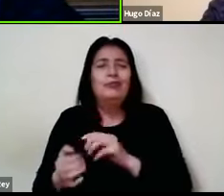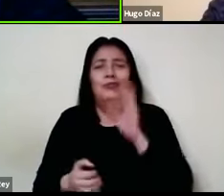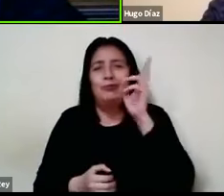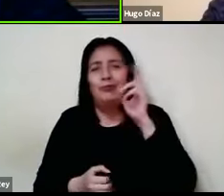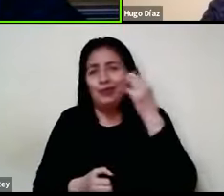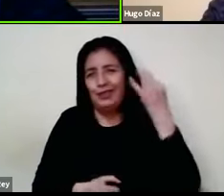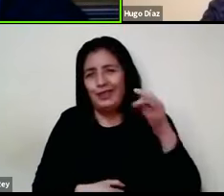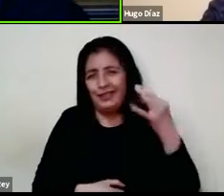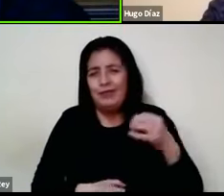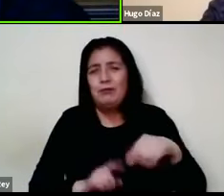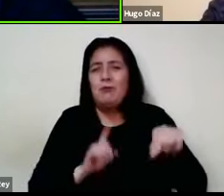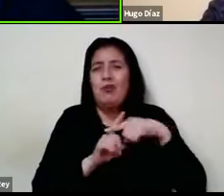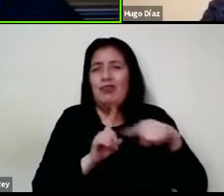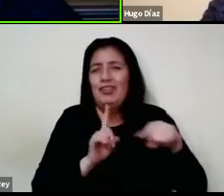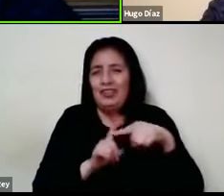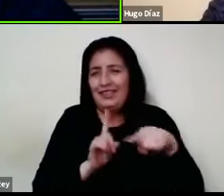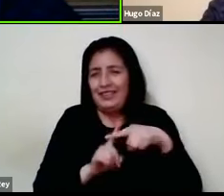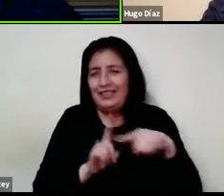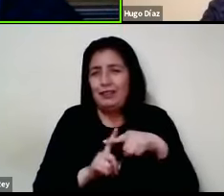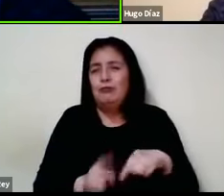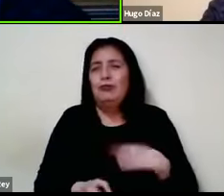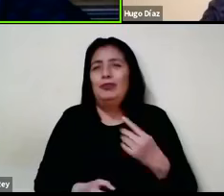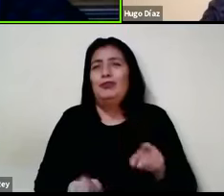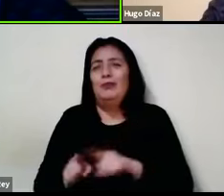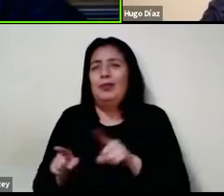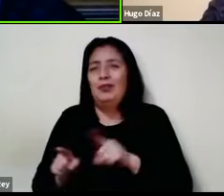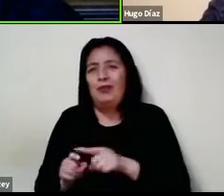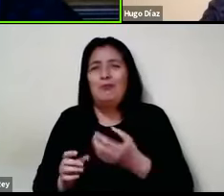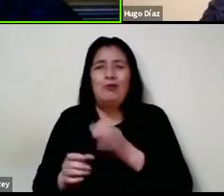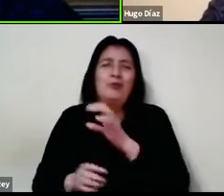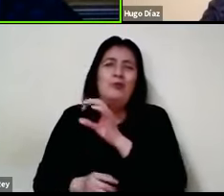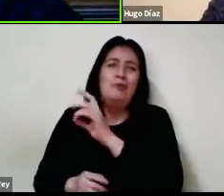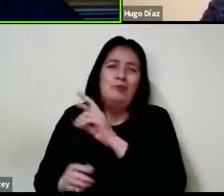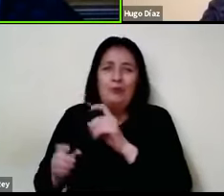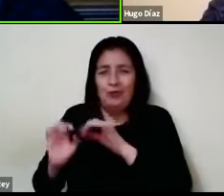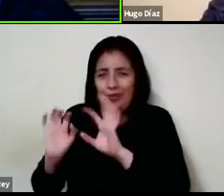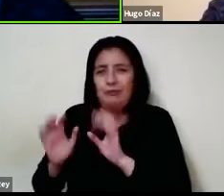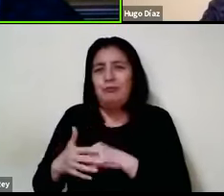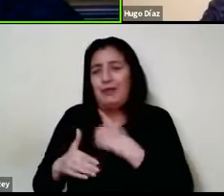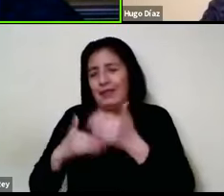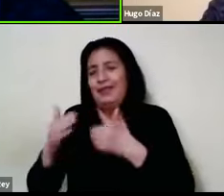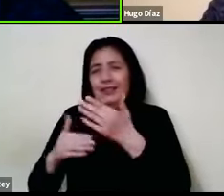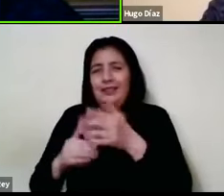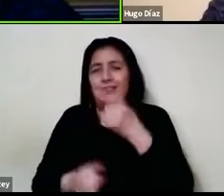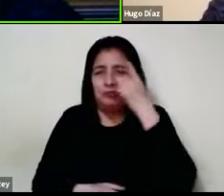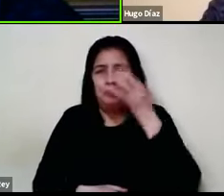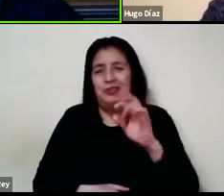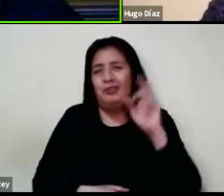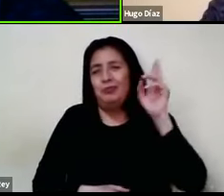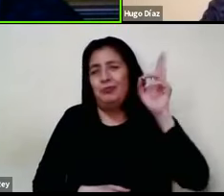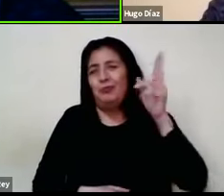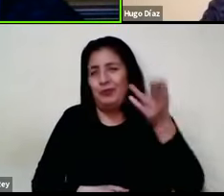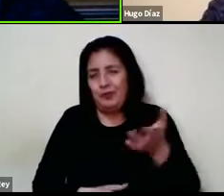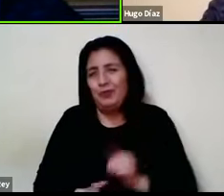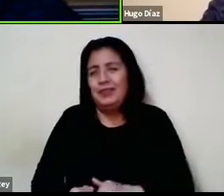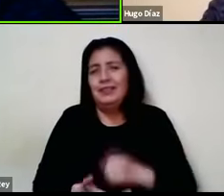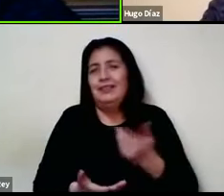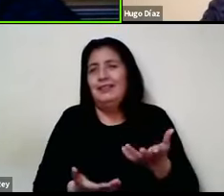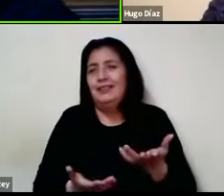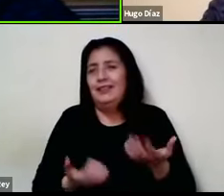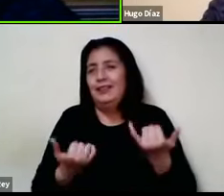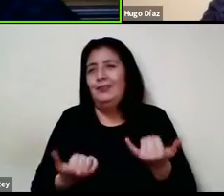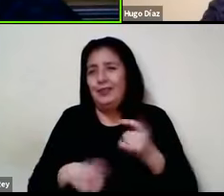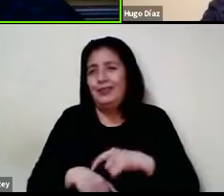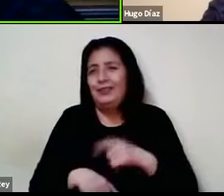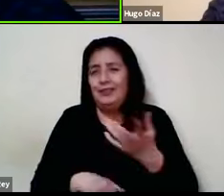siempre positivos, así como los protones, siempre positivos y para adelante. Creo que esos son los maestros de esta temporada, de esta